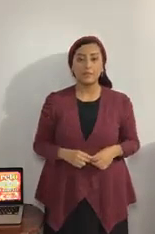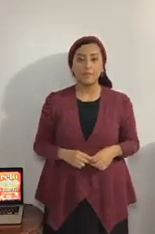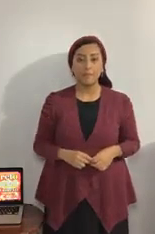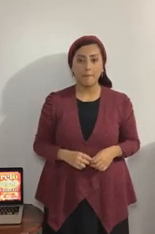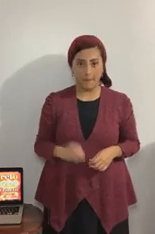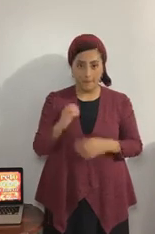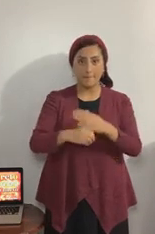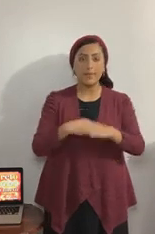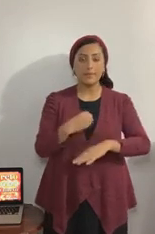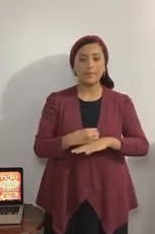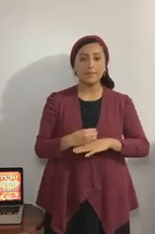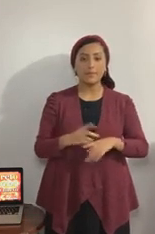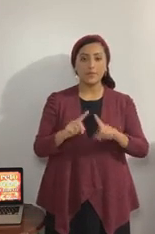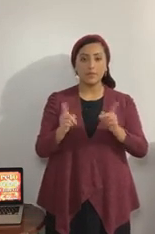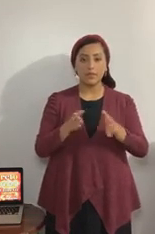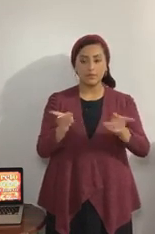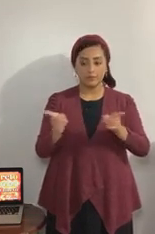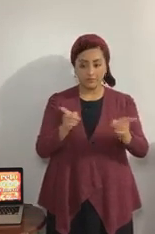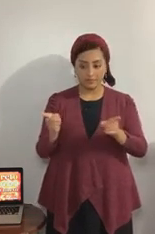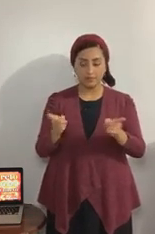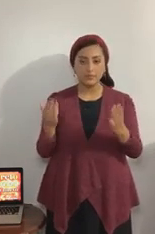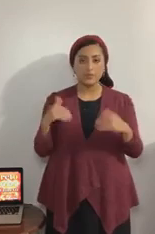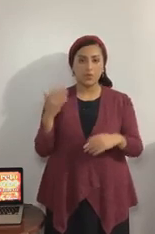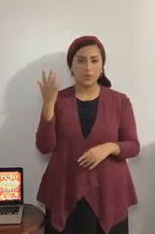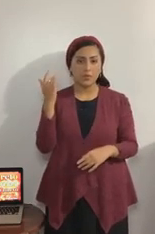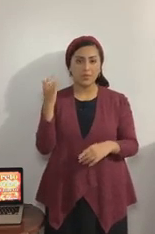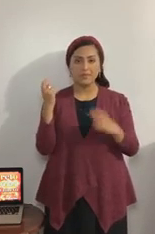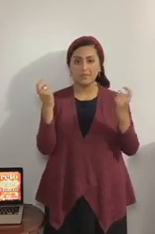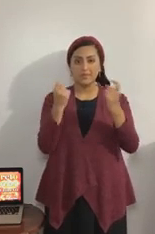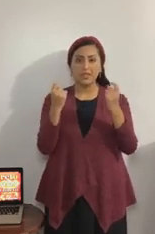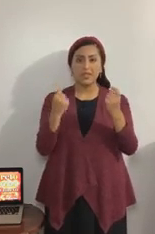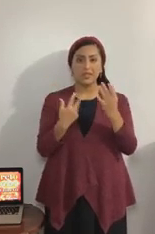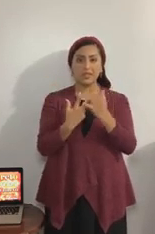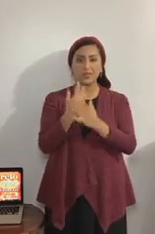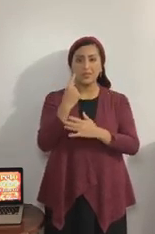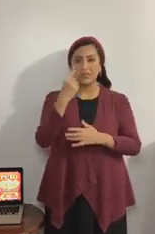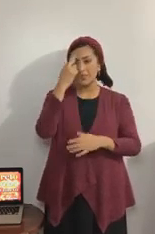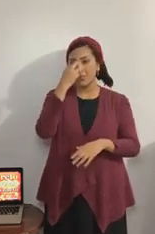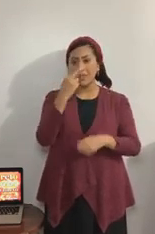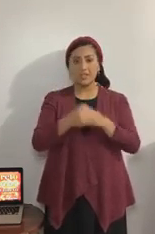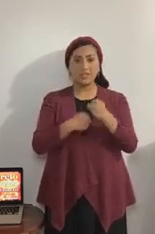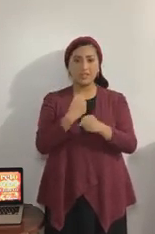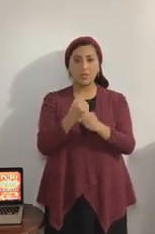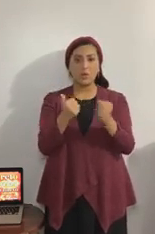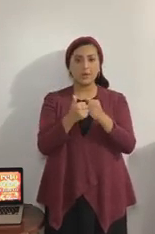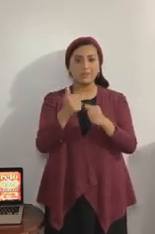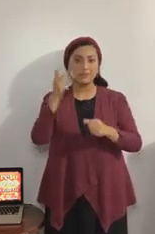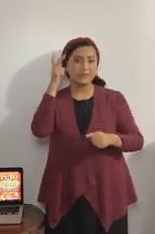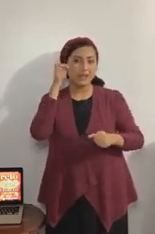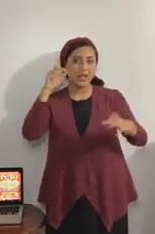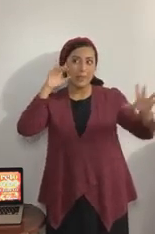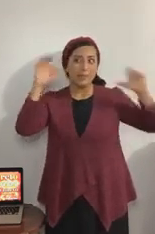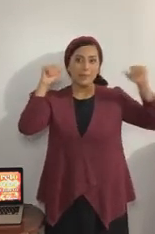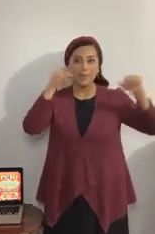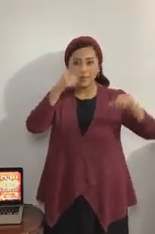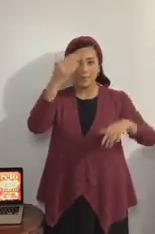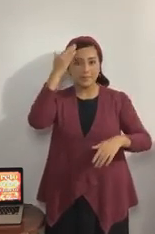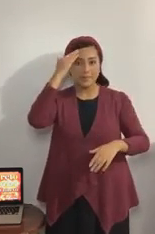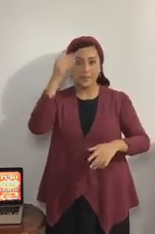¿Amén? Ahora, ¿por qué se celebra el Año Nuevo romano con ruidos? Tú has oído que cohetes y por acá.